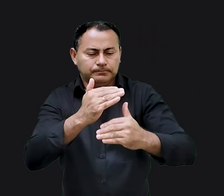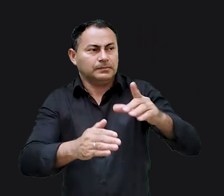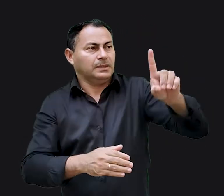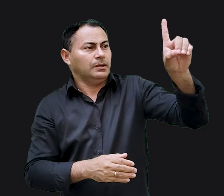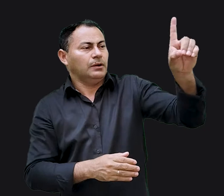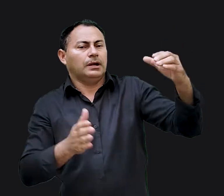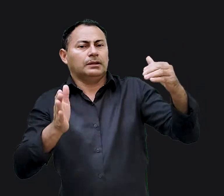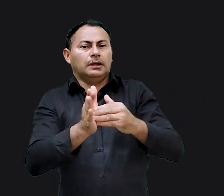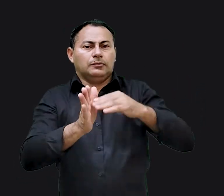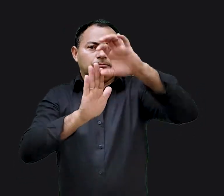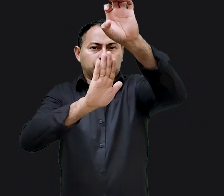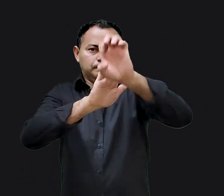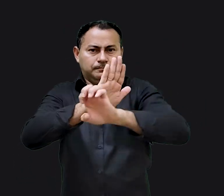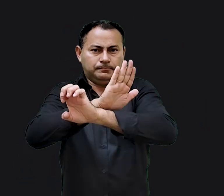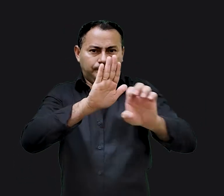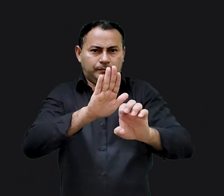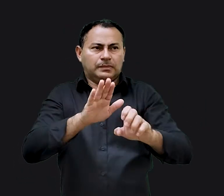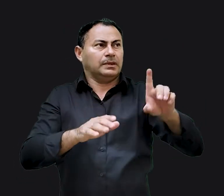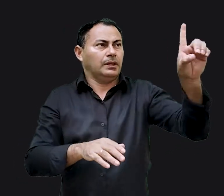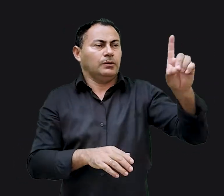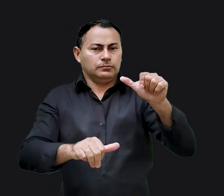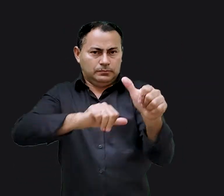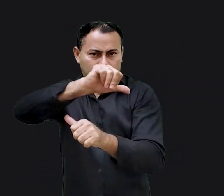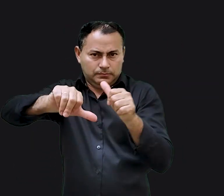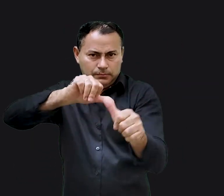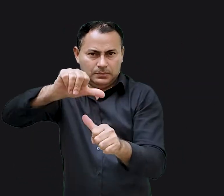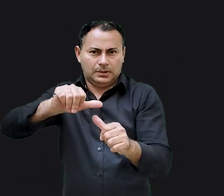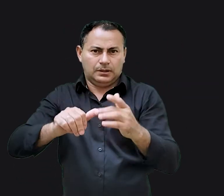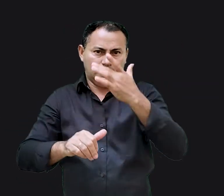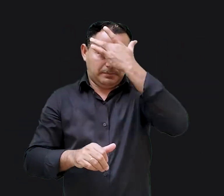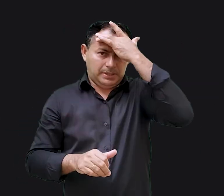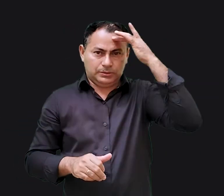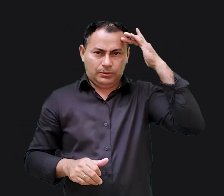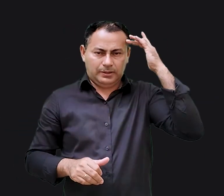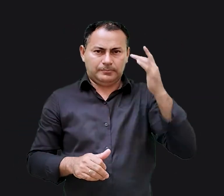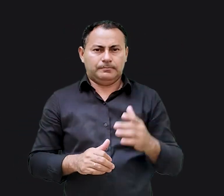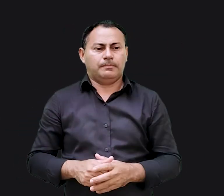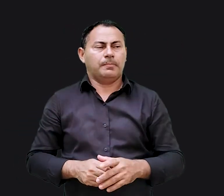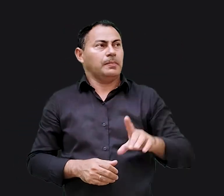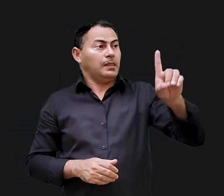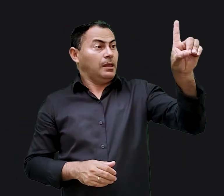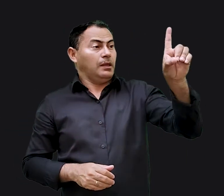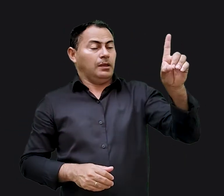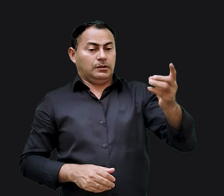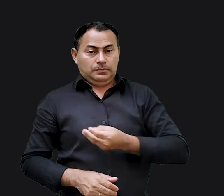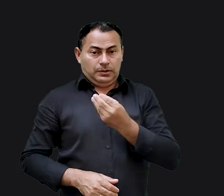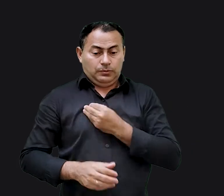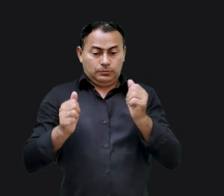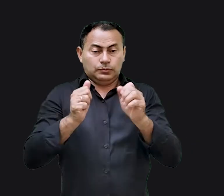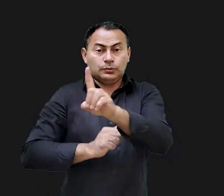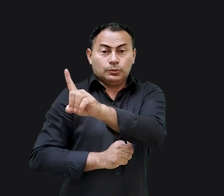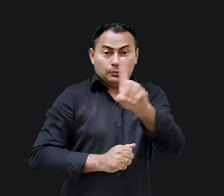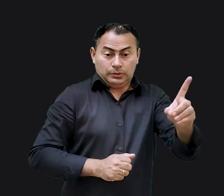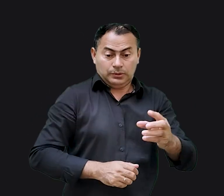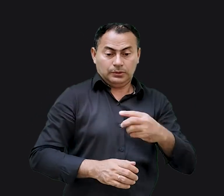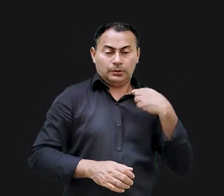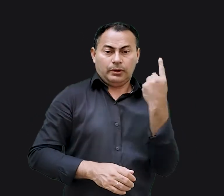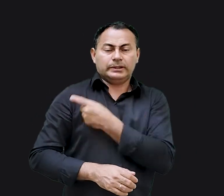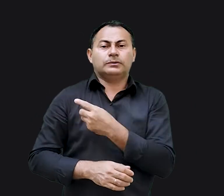progressiva de Deus até os evangelhos, onde Deus se tornou o homem. Deus viveu entre nós durante 33